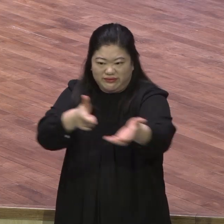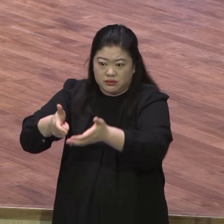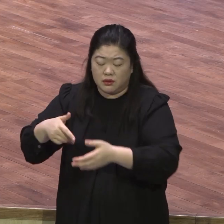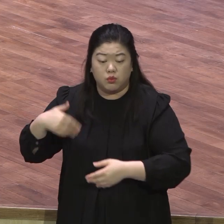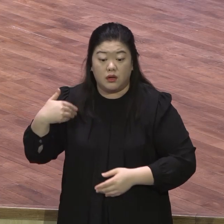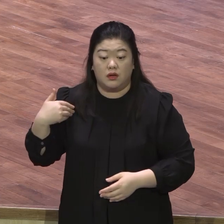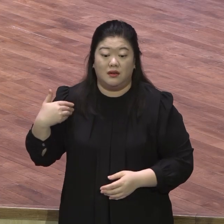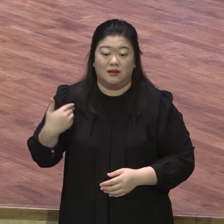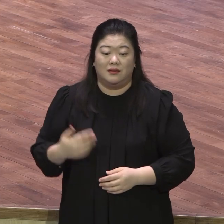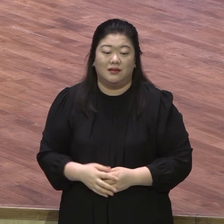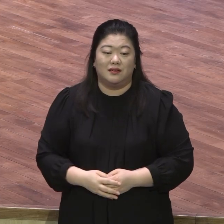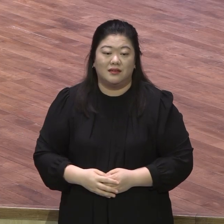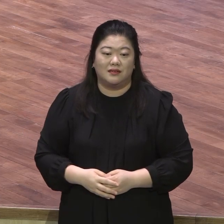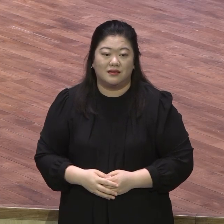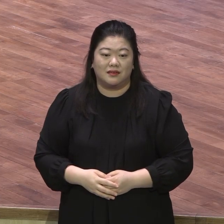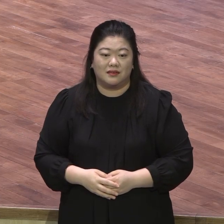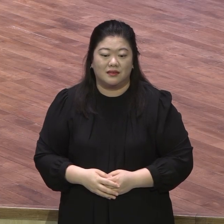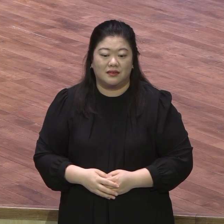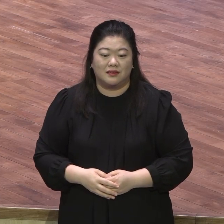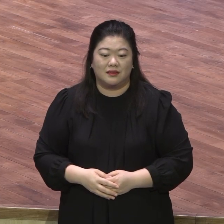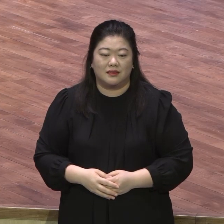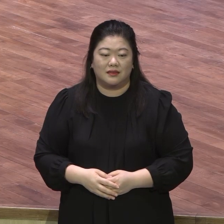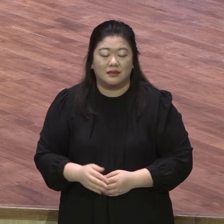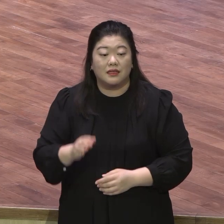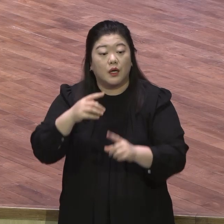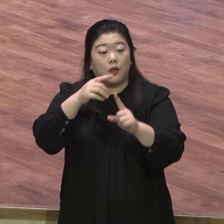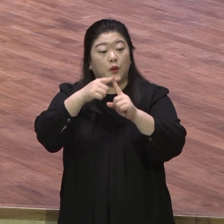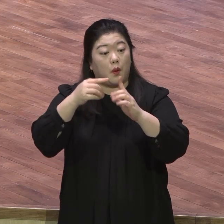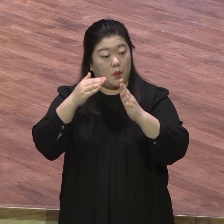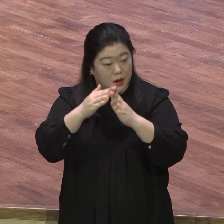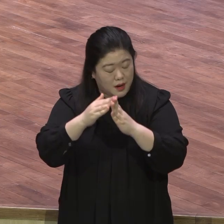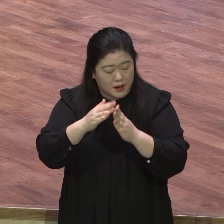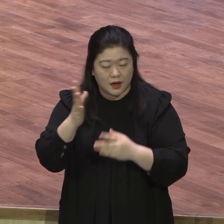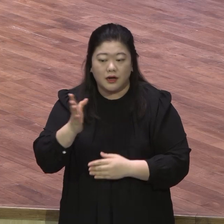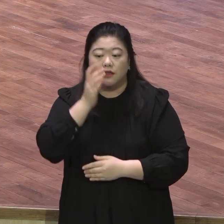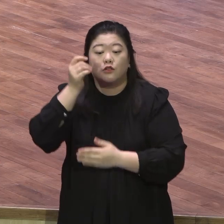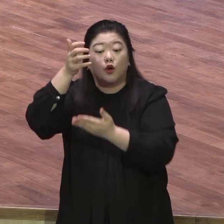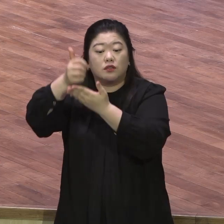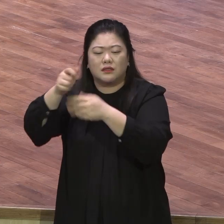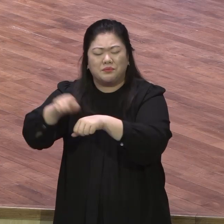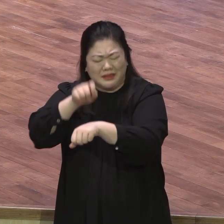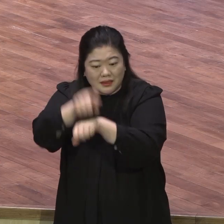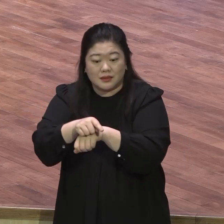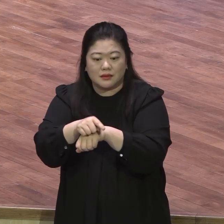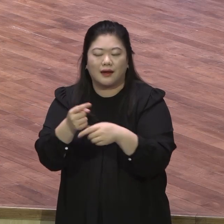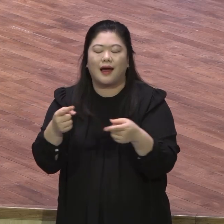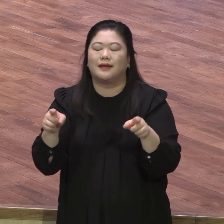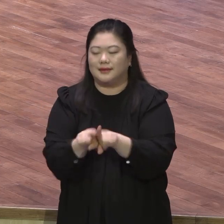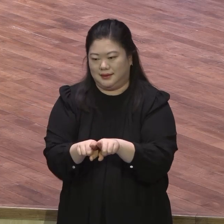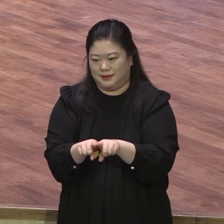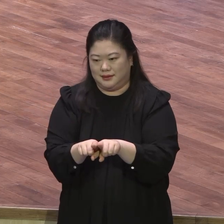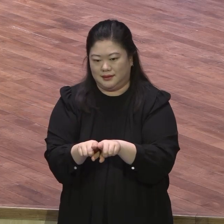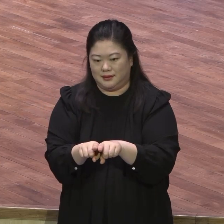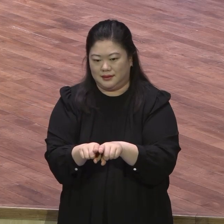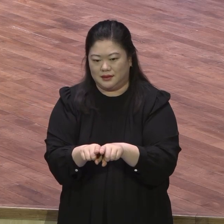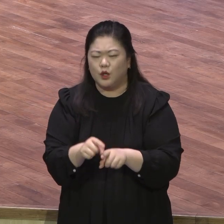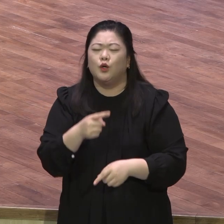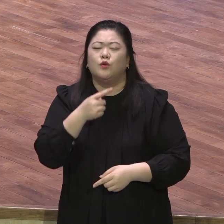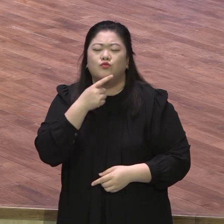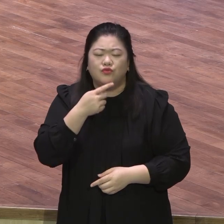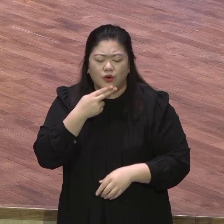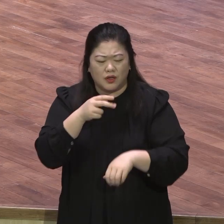성격이요. 교회에 나와서 다 치유돼야 돼요. 원래 그렇게 자라왔던 분들이 참 힘들지요. 대성적이고 말 잘 안 하고